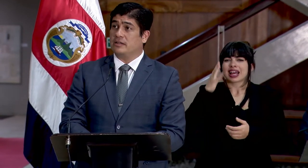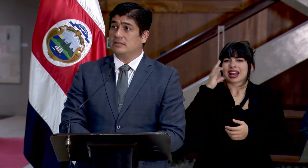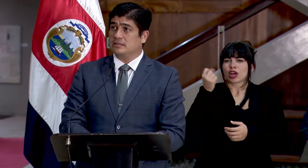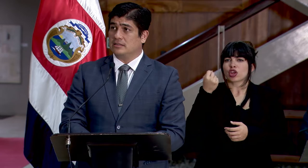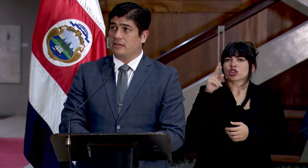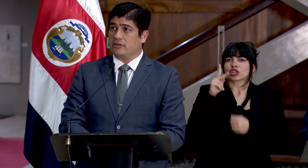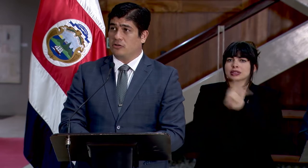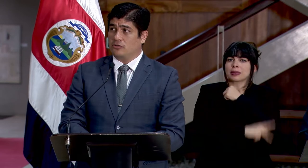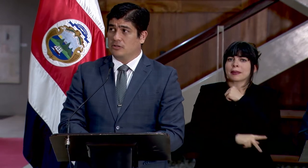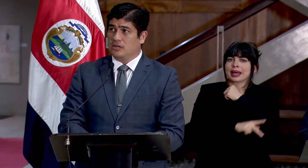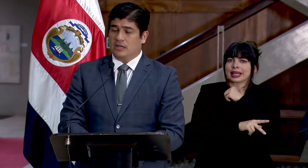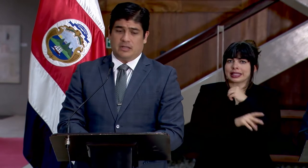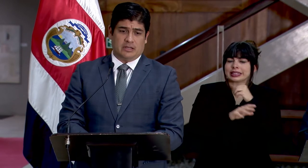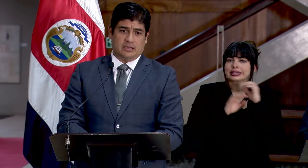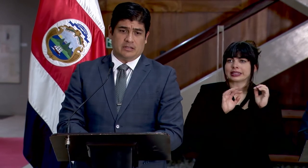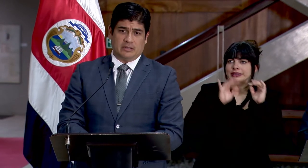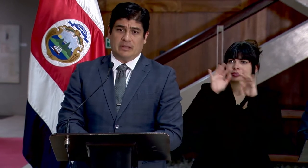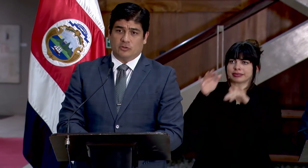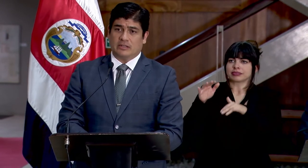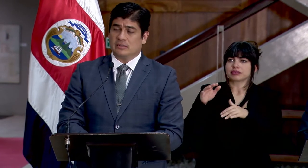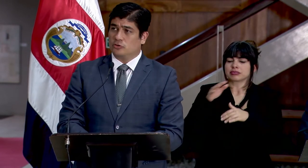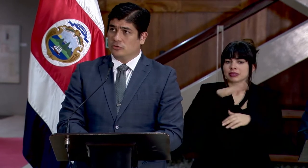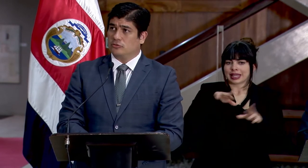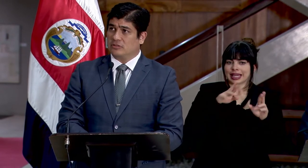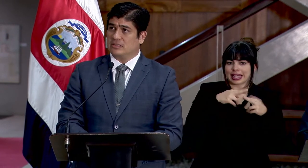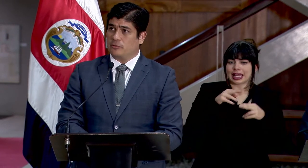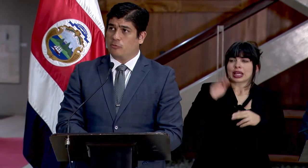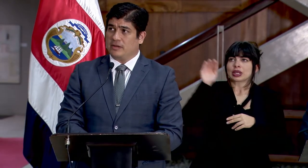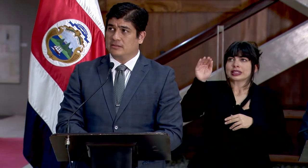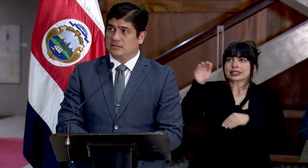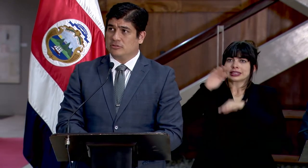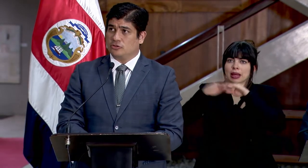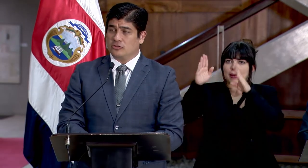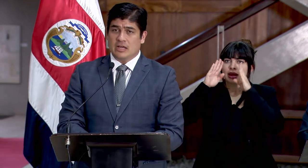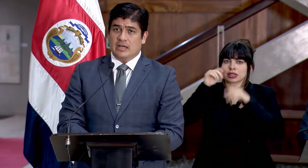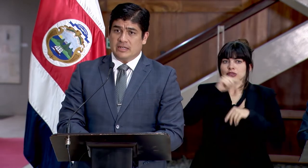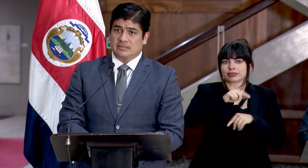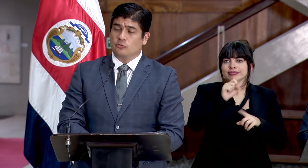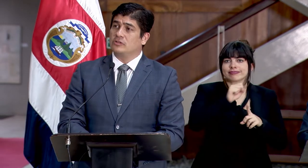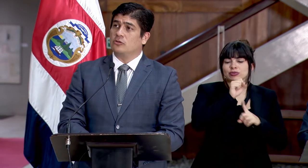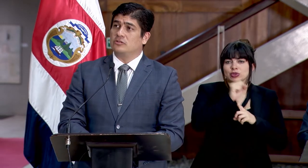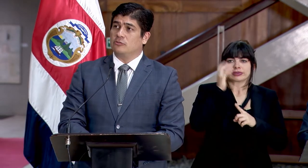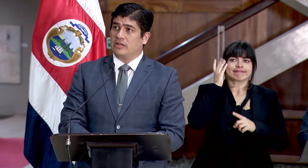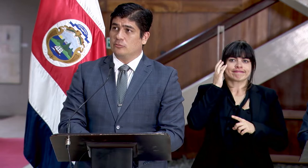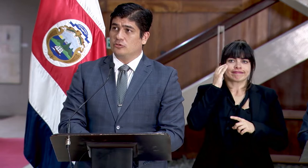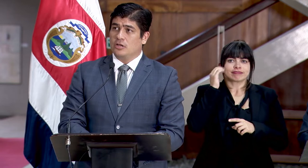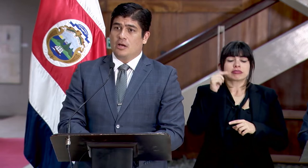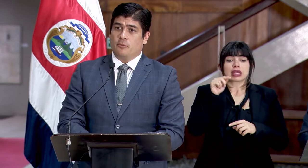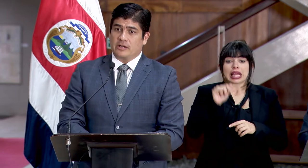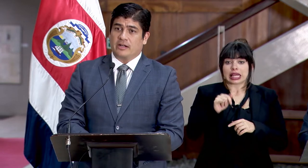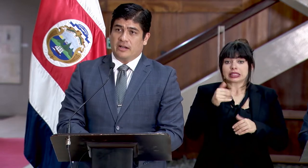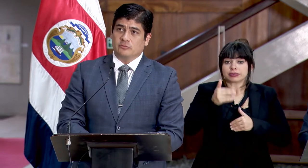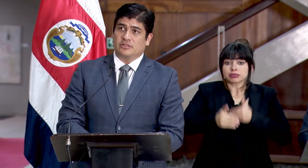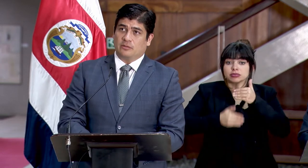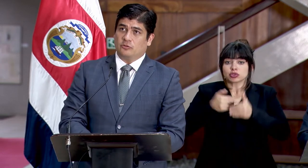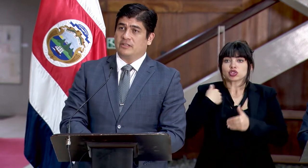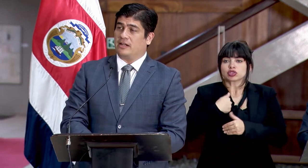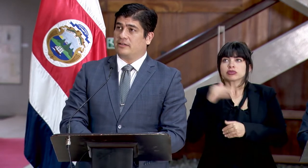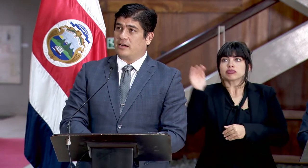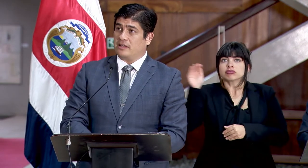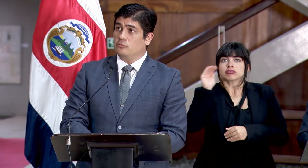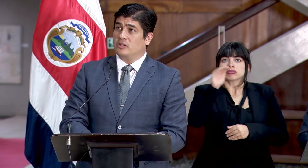12 países de la región llamando la atención sobre esta preocupante situación, y esa ruta continuaremos porque creemos